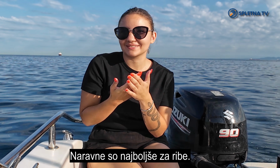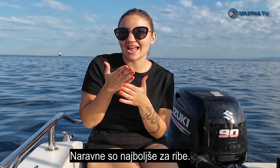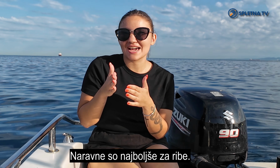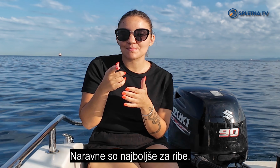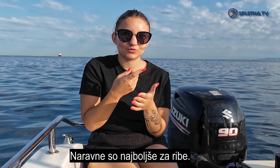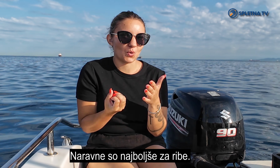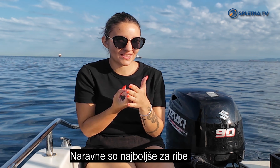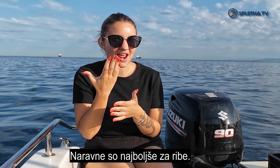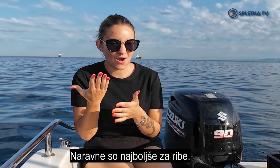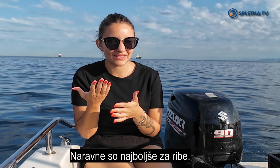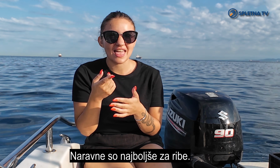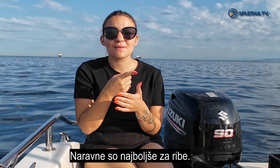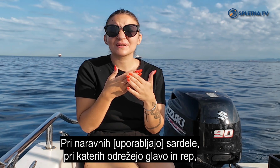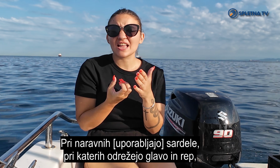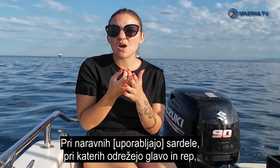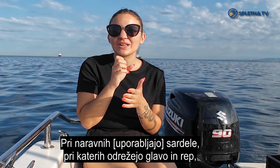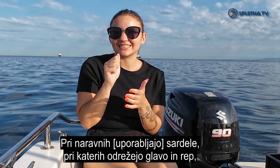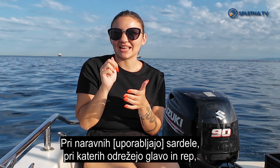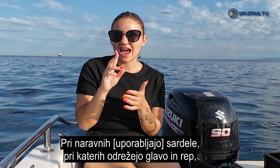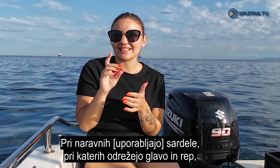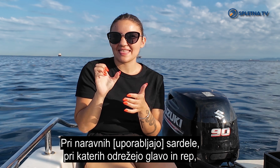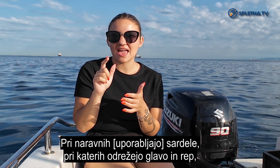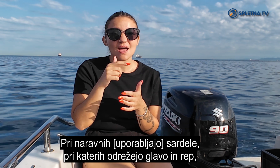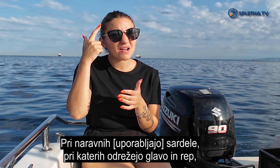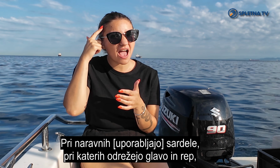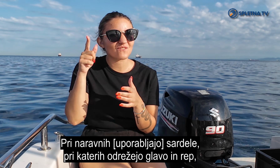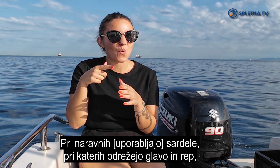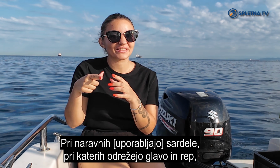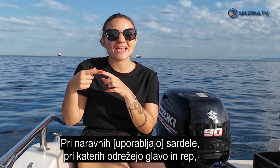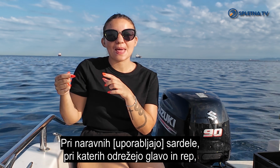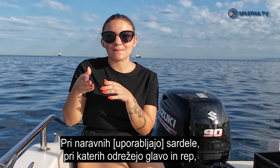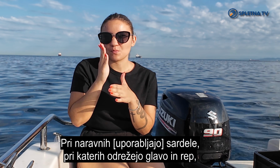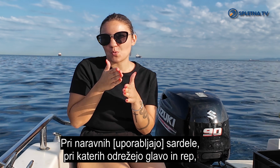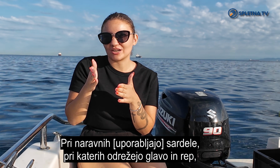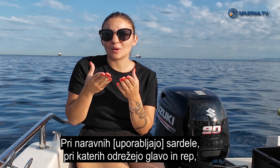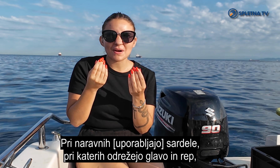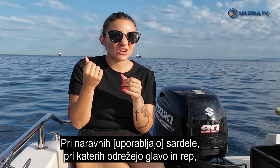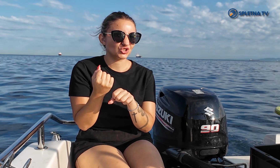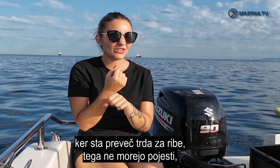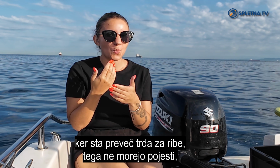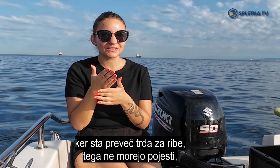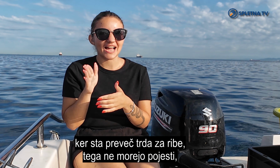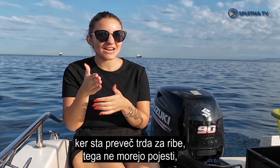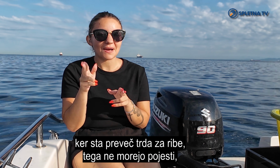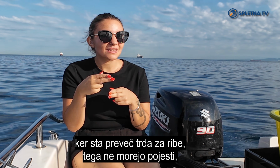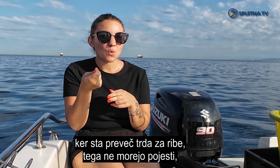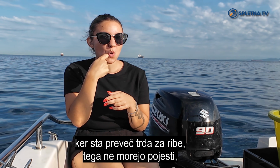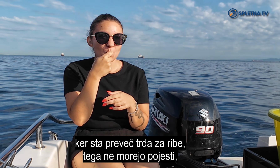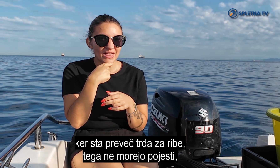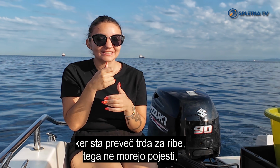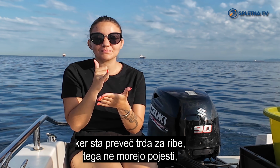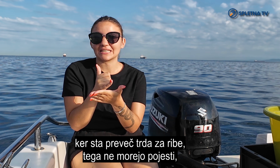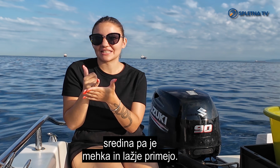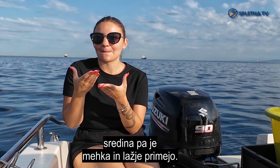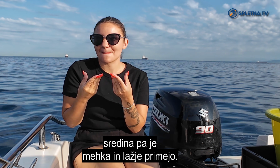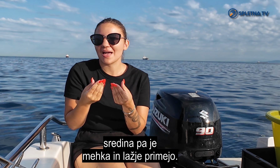Naravne so najboljše za ribe. Pri naravnih uporabljajo sardele, pri katerih odrežejo glavo in rep, ker sta preveč